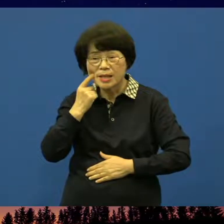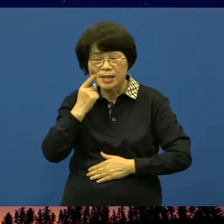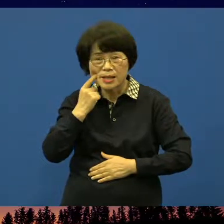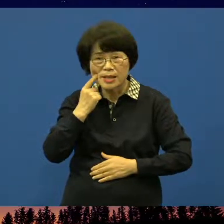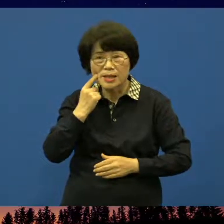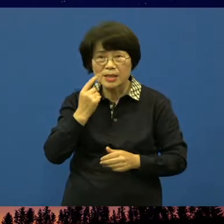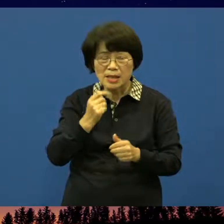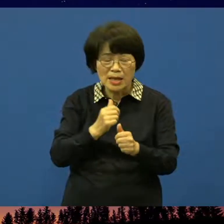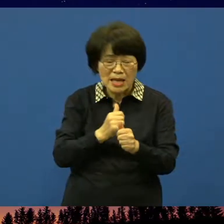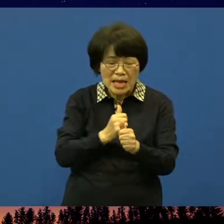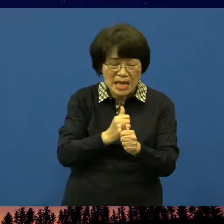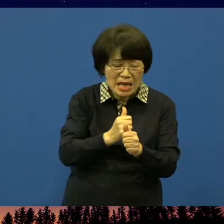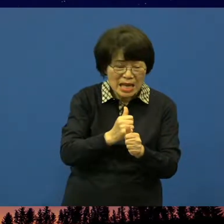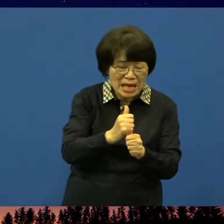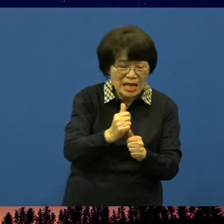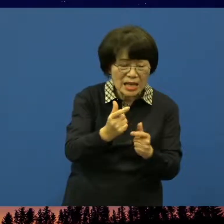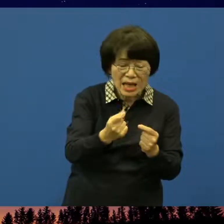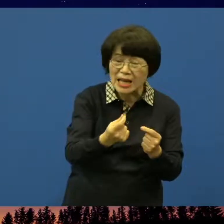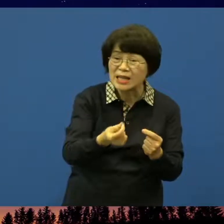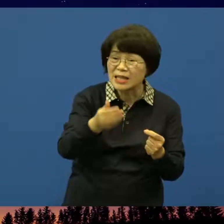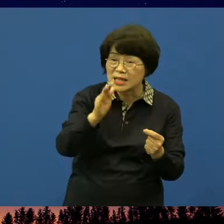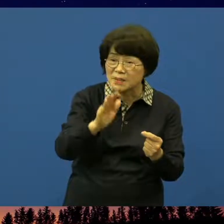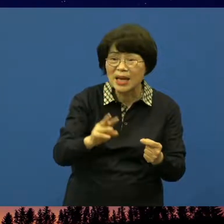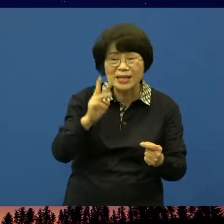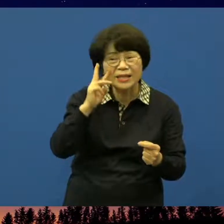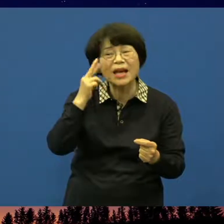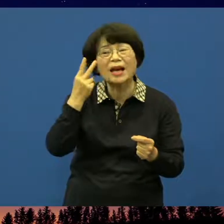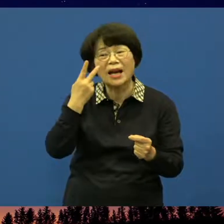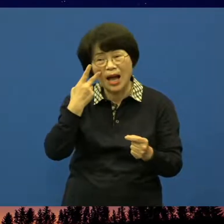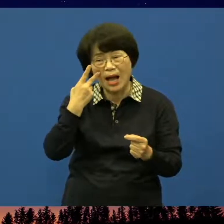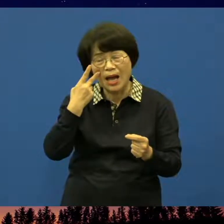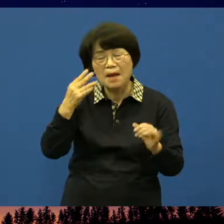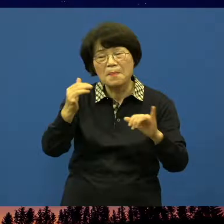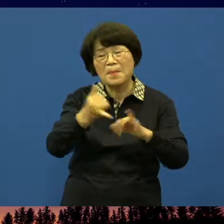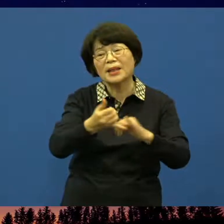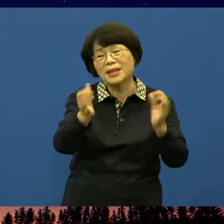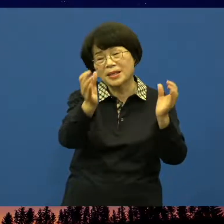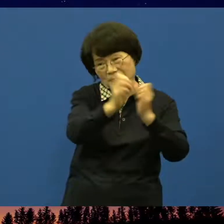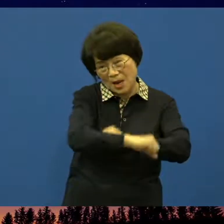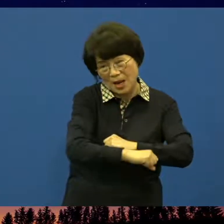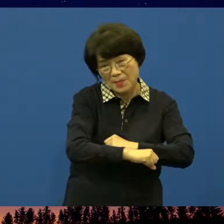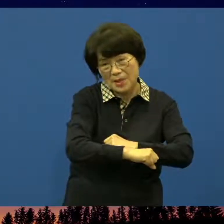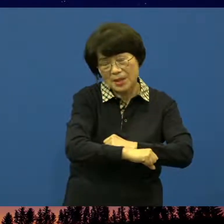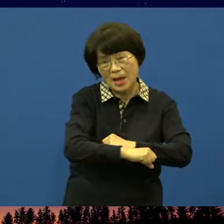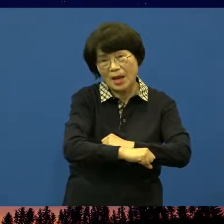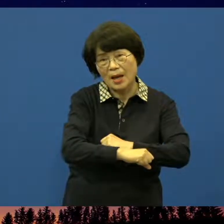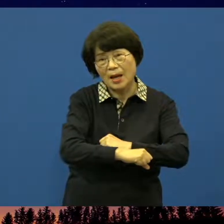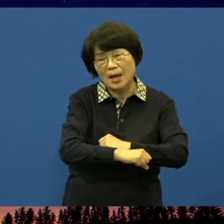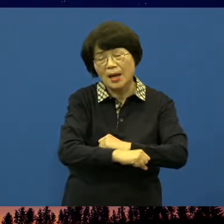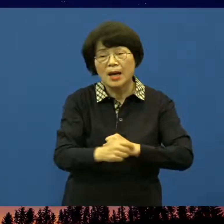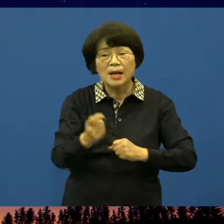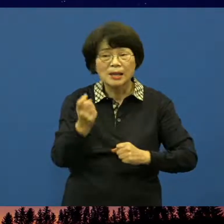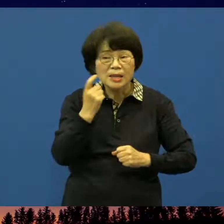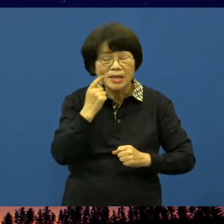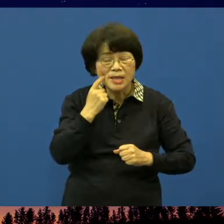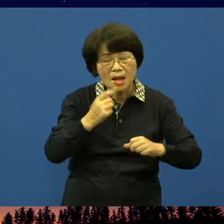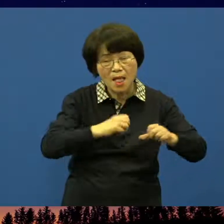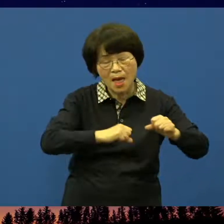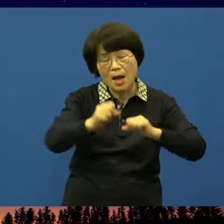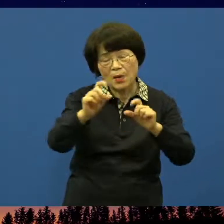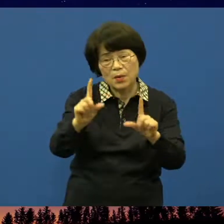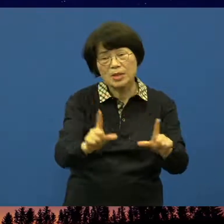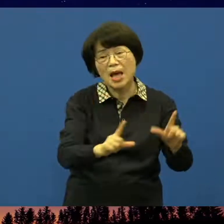이기기도 일 것 같아 보이는 건 자기 착각이고 반드시 망하게 되는 거거든요. 그러니까 거짓을 행하고 살아가